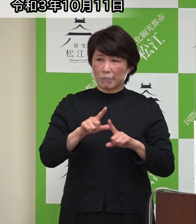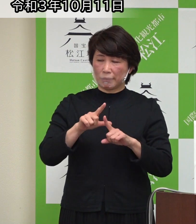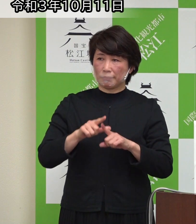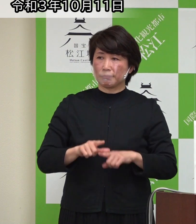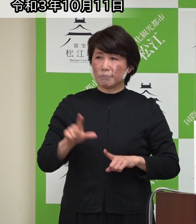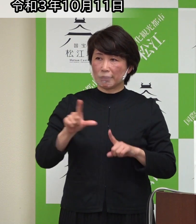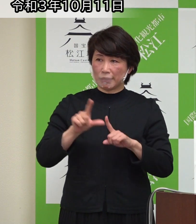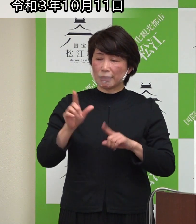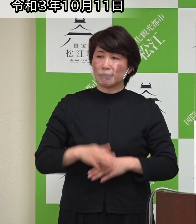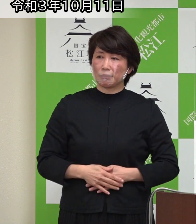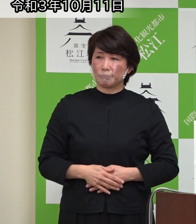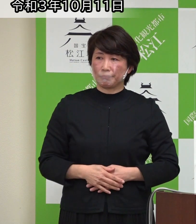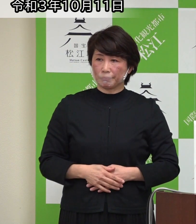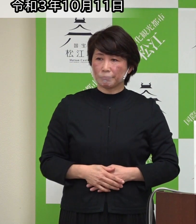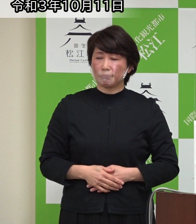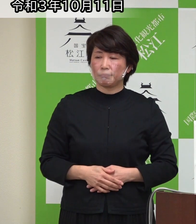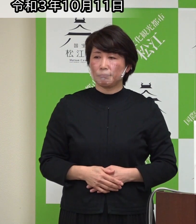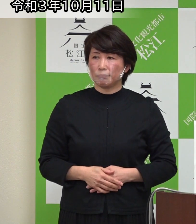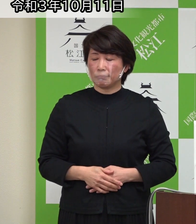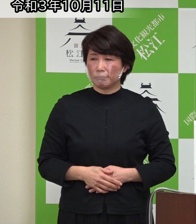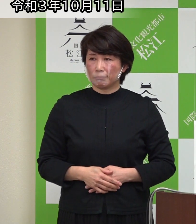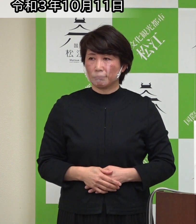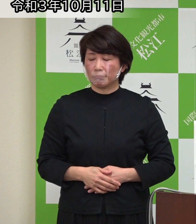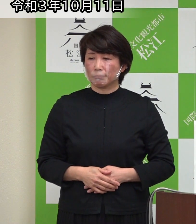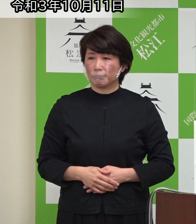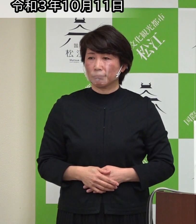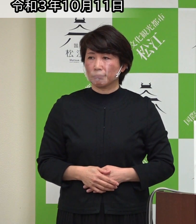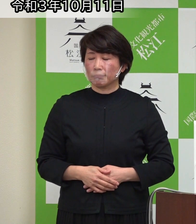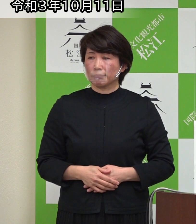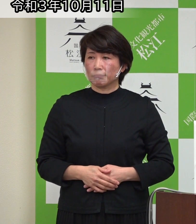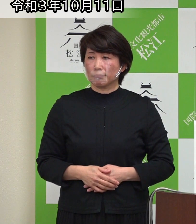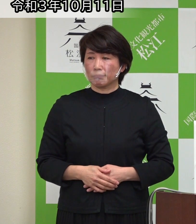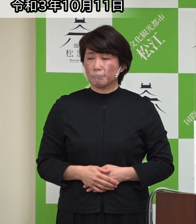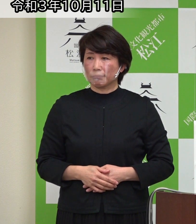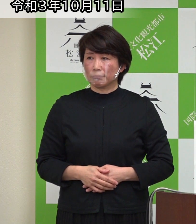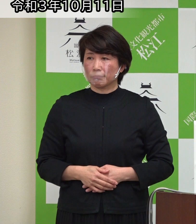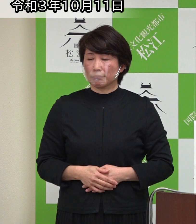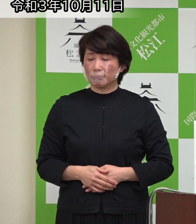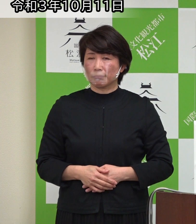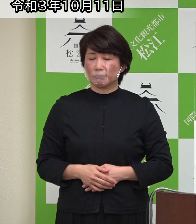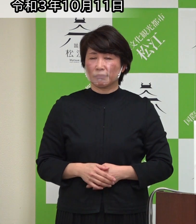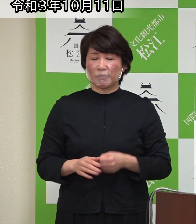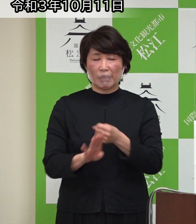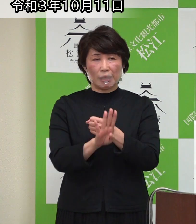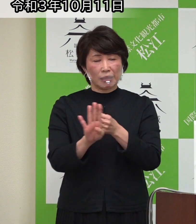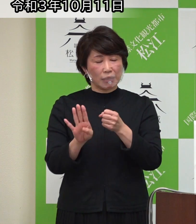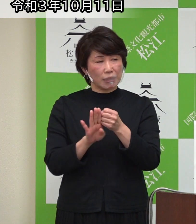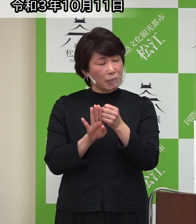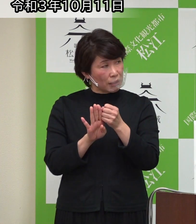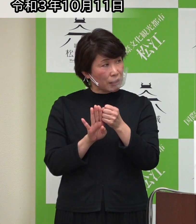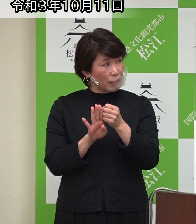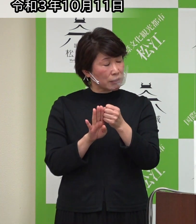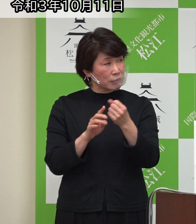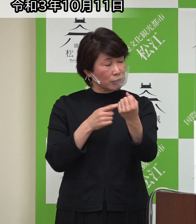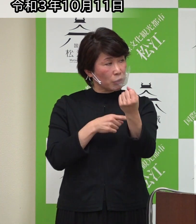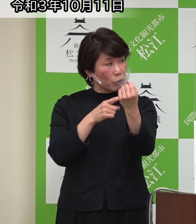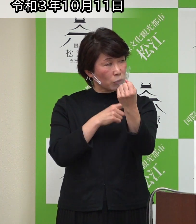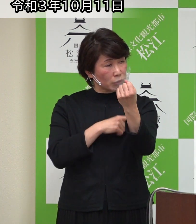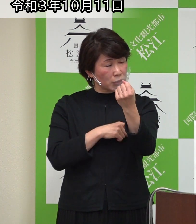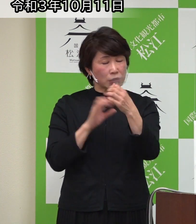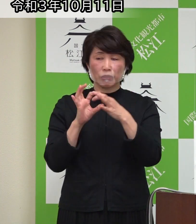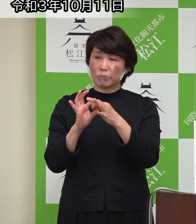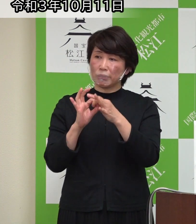します。 NHK の伊藤と申します。よろしくお願いします。あの原発に関連してお伺いしたいんですけれども、はい、あの